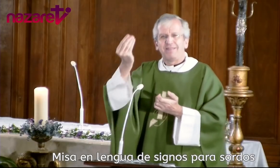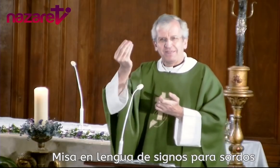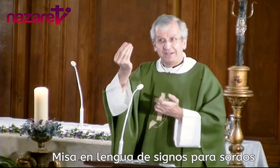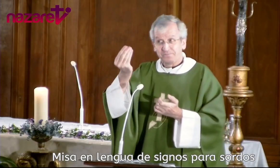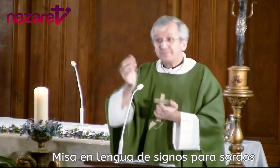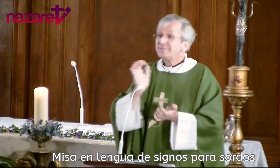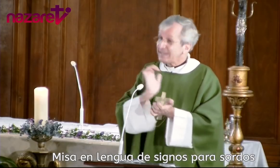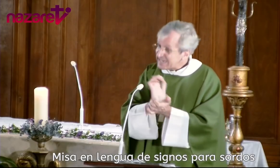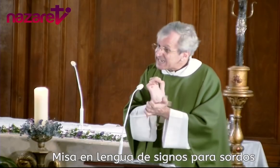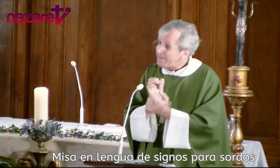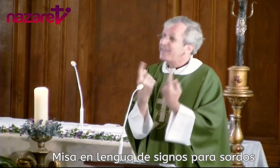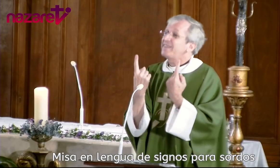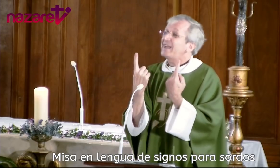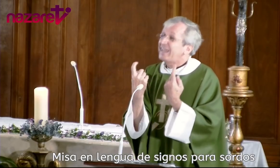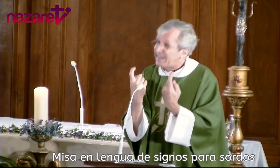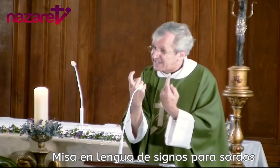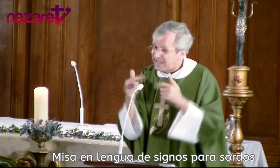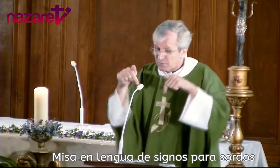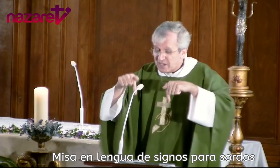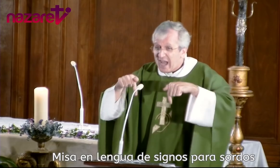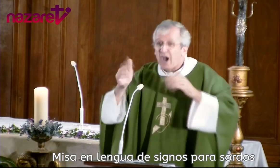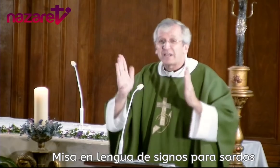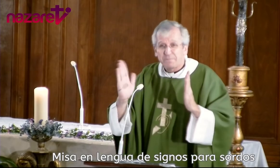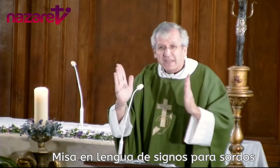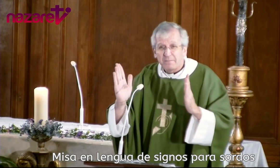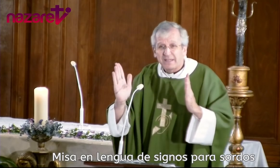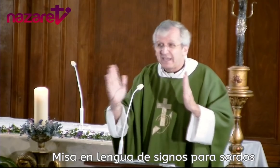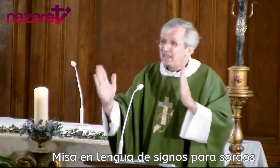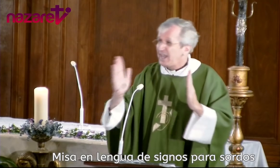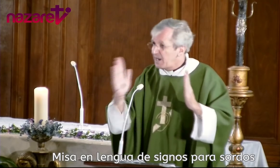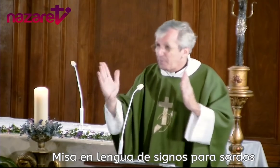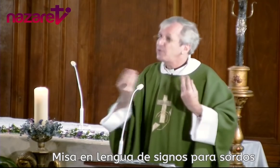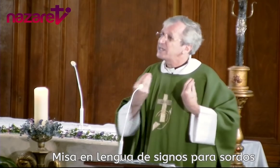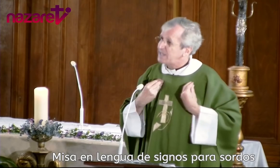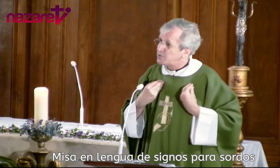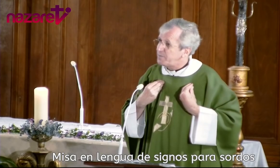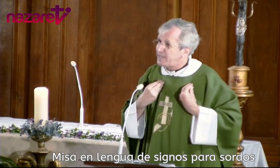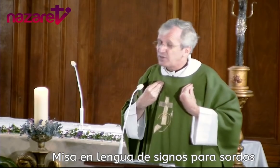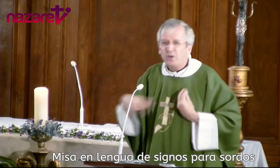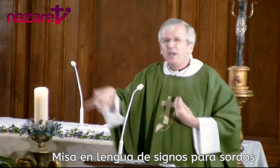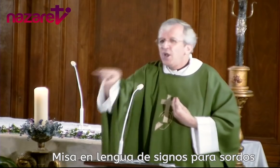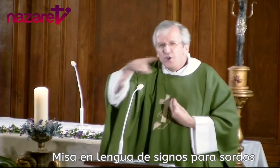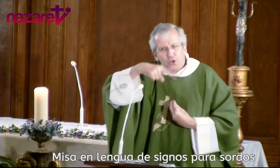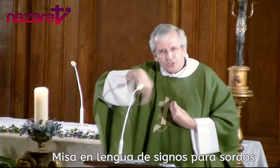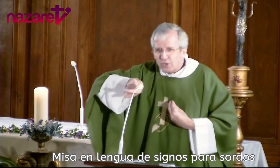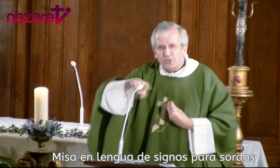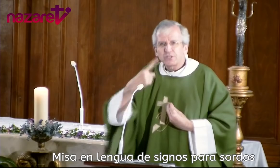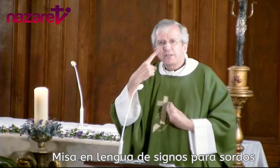esperanza que necesitamos ahora especialmente. El momento que estamos viviendo, nosotros debemos